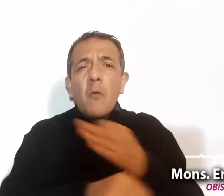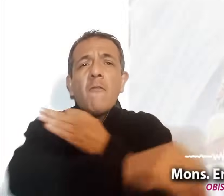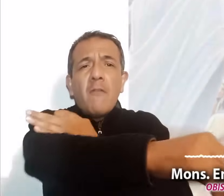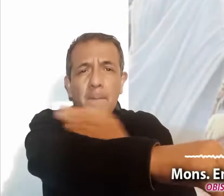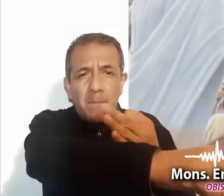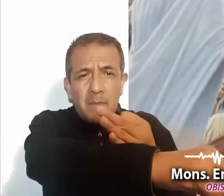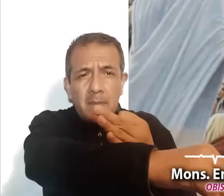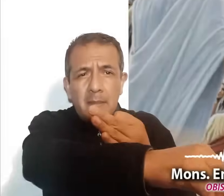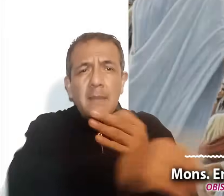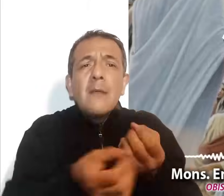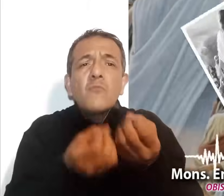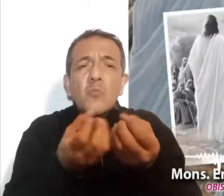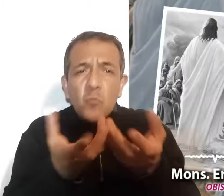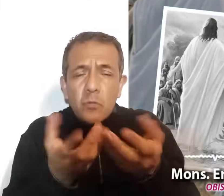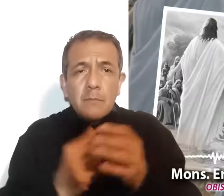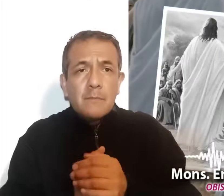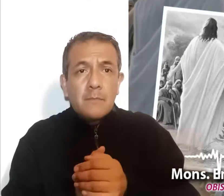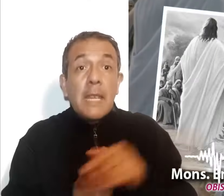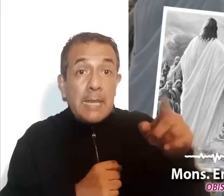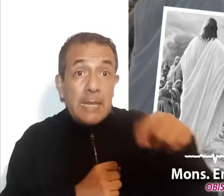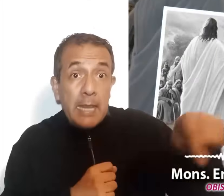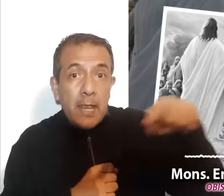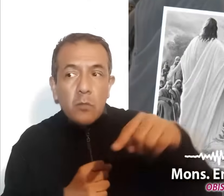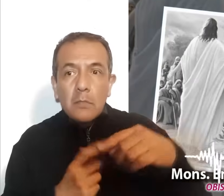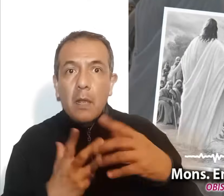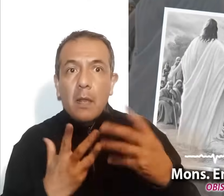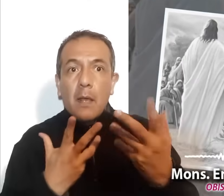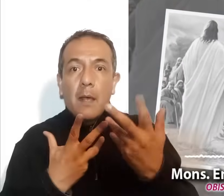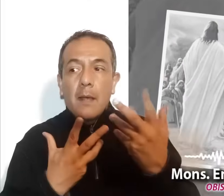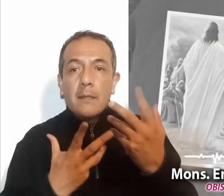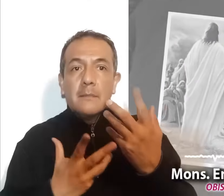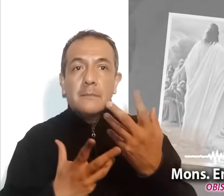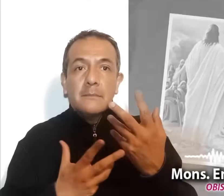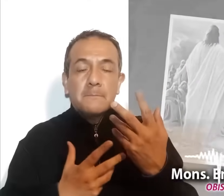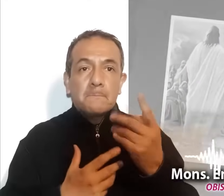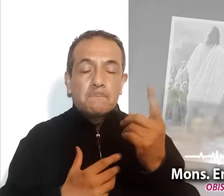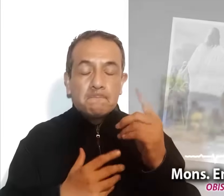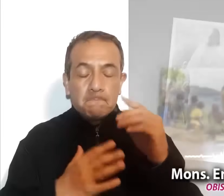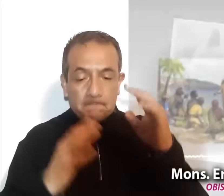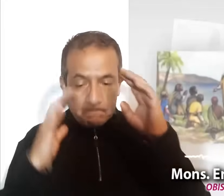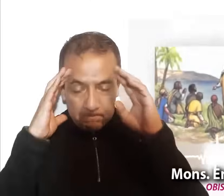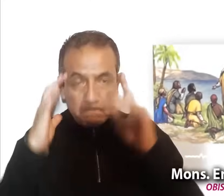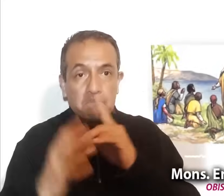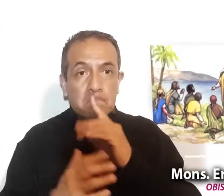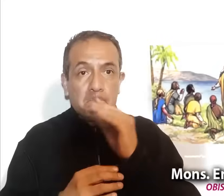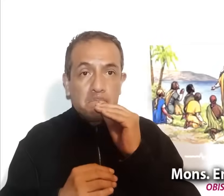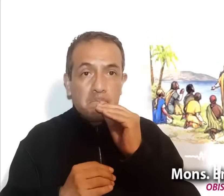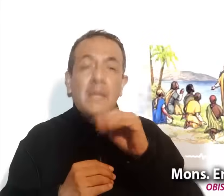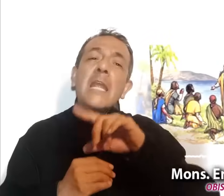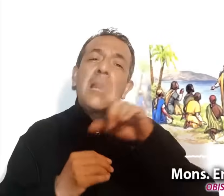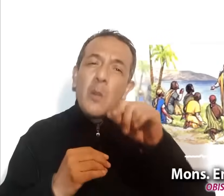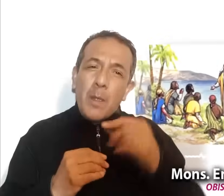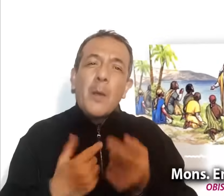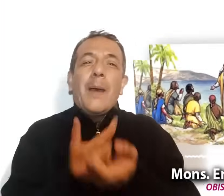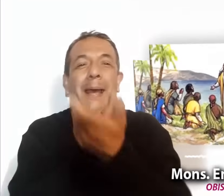que les dan. Por un momento se hizo un silencio embarazoso. Después fueron